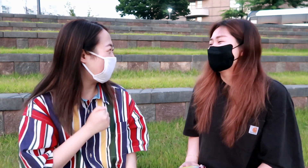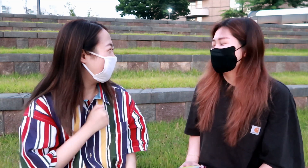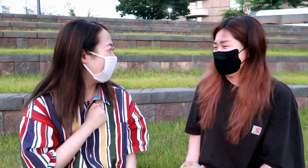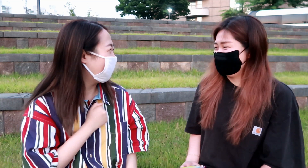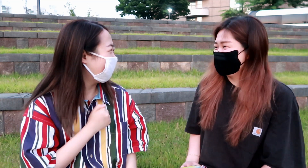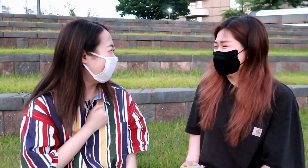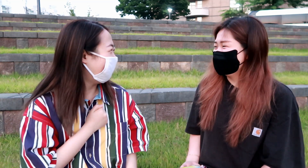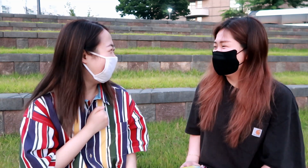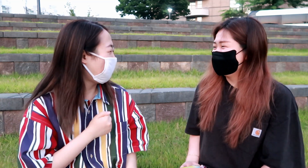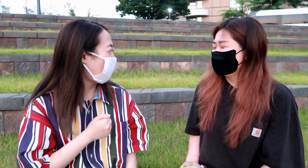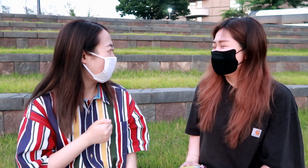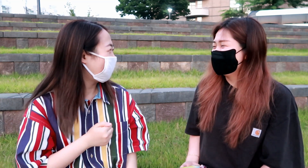아,